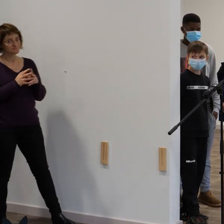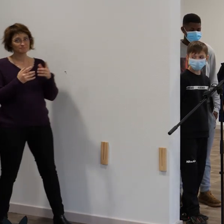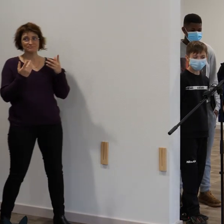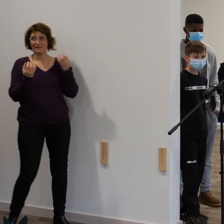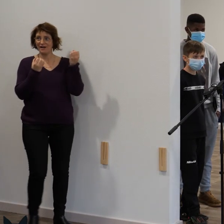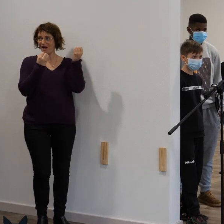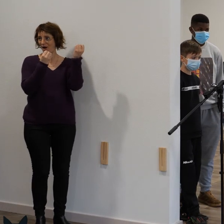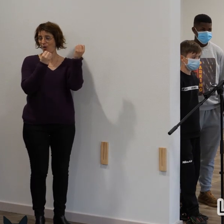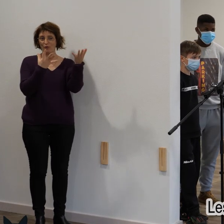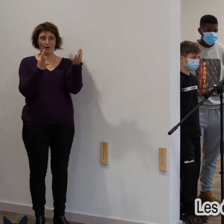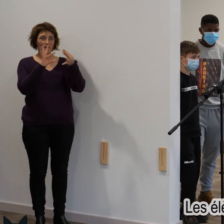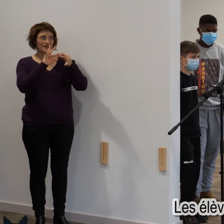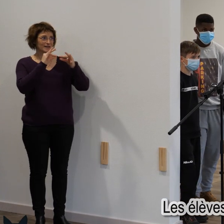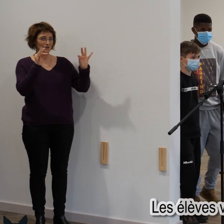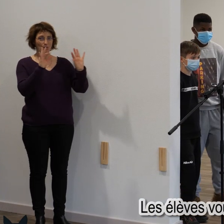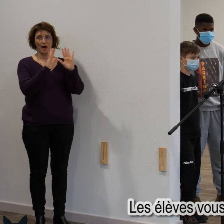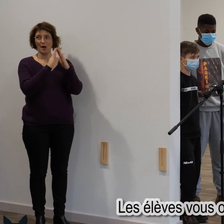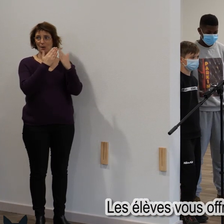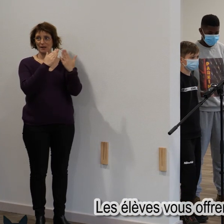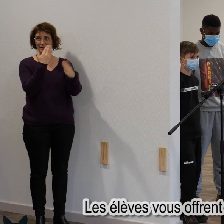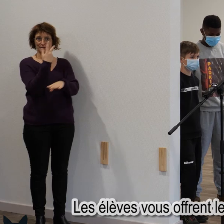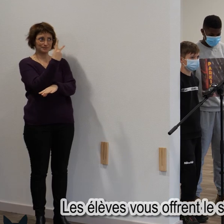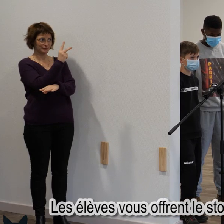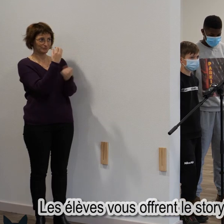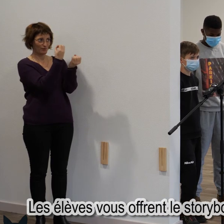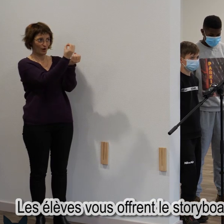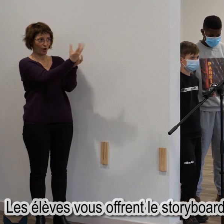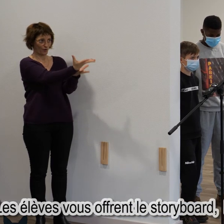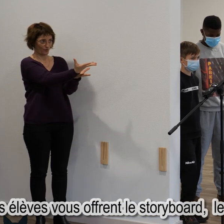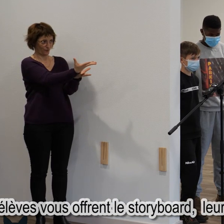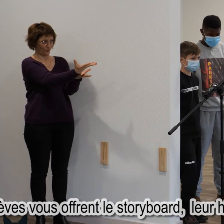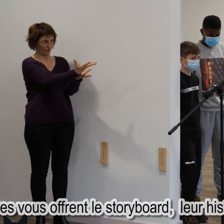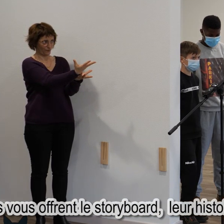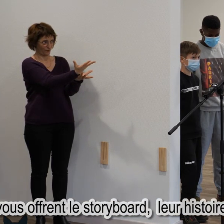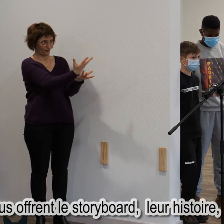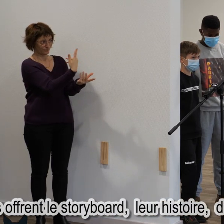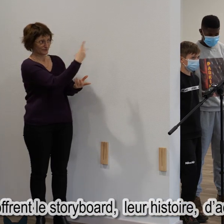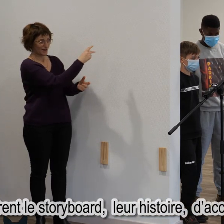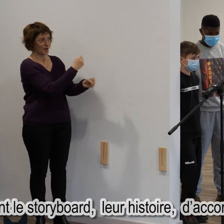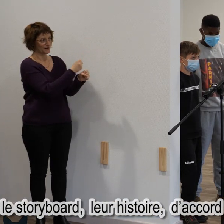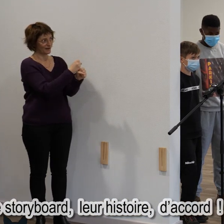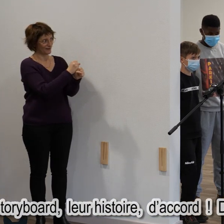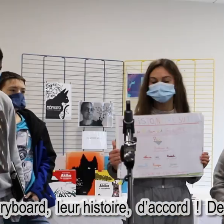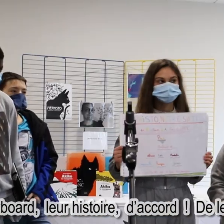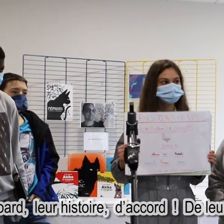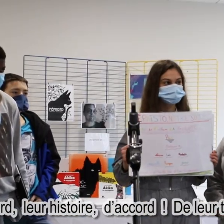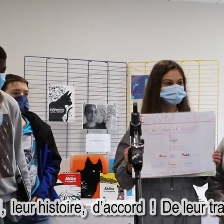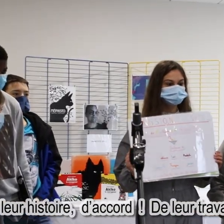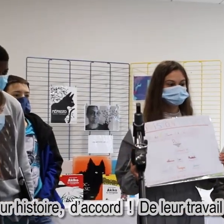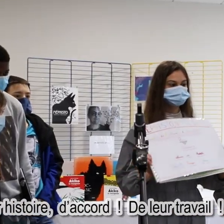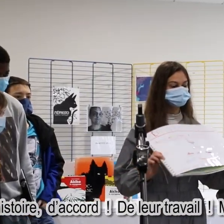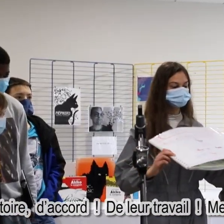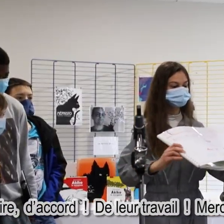Le storyboard, en fait, l'histoire. De leur histoire, d'accord. De leur travail. Ben, merci beaucoup.